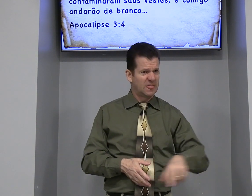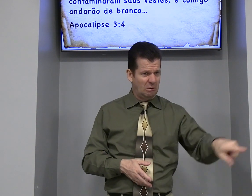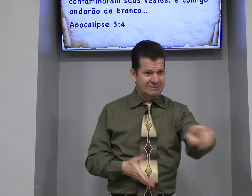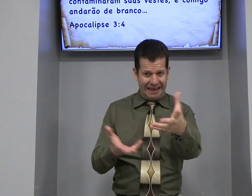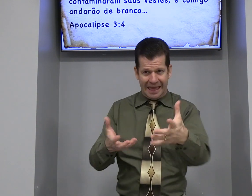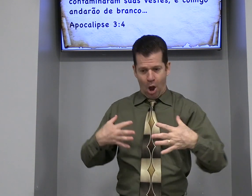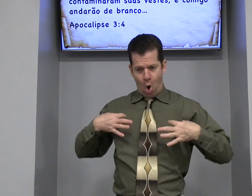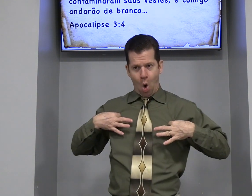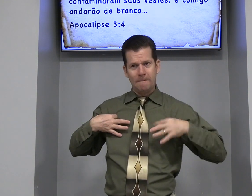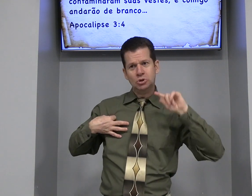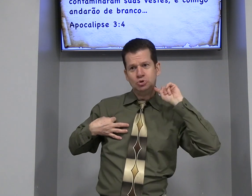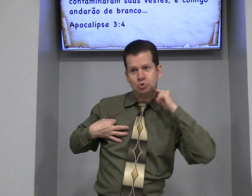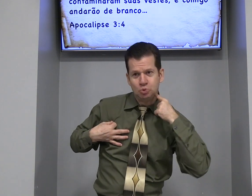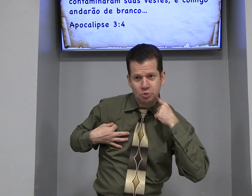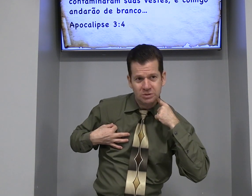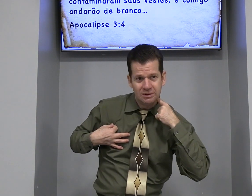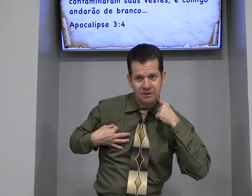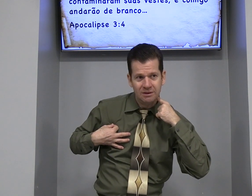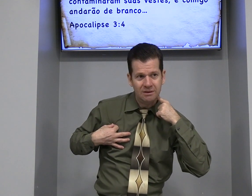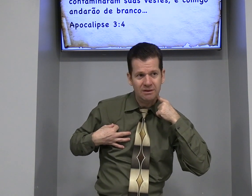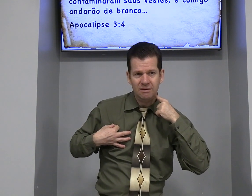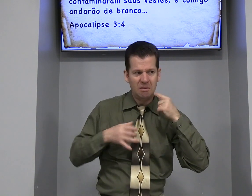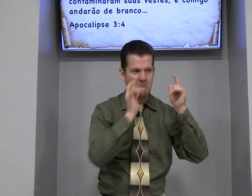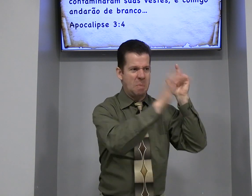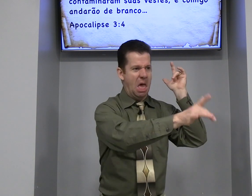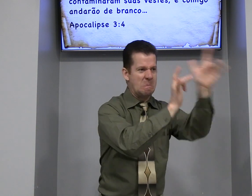vai continuar branca? Você quer roupa suja?